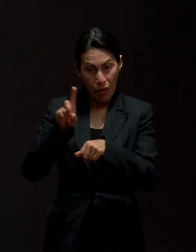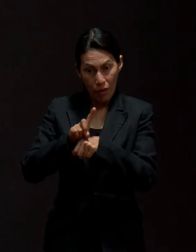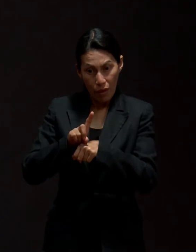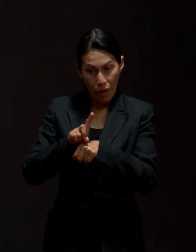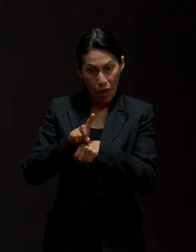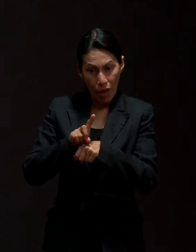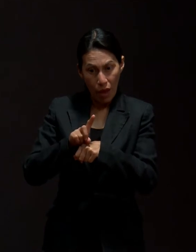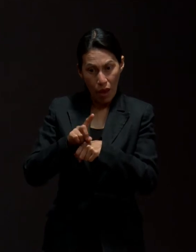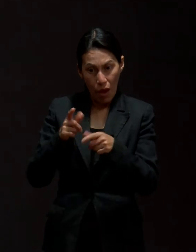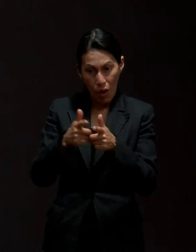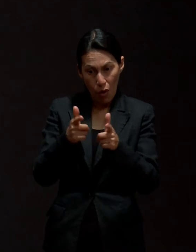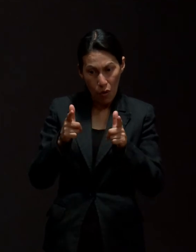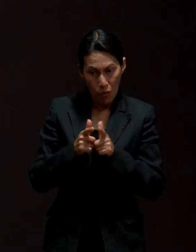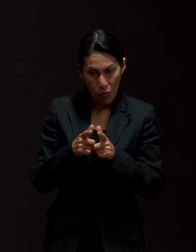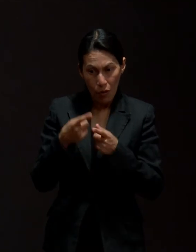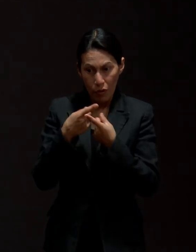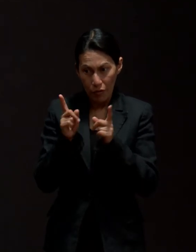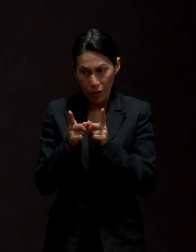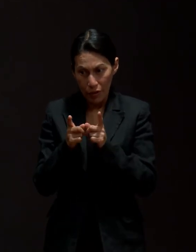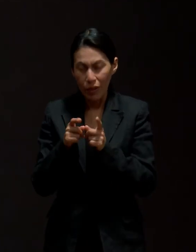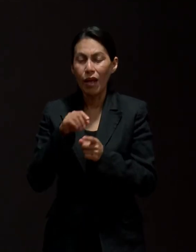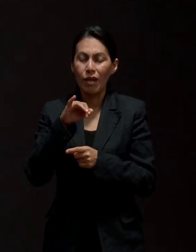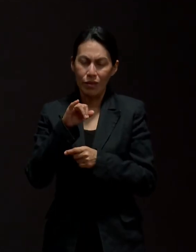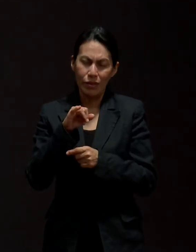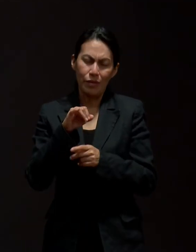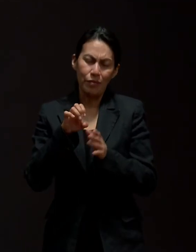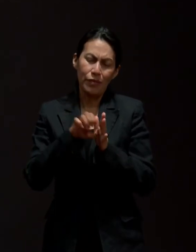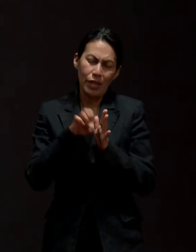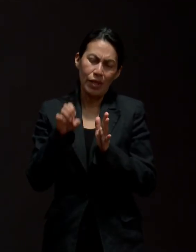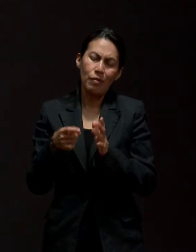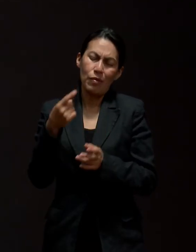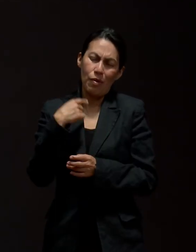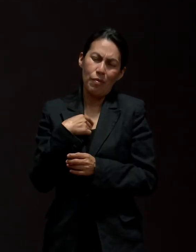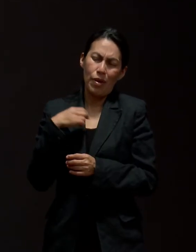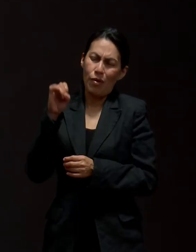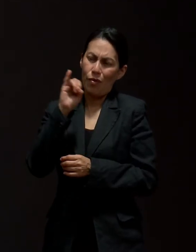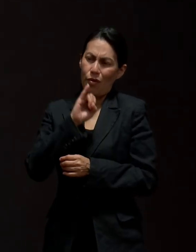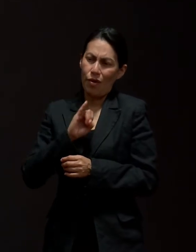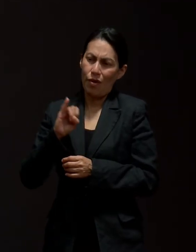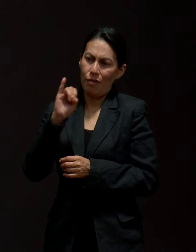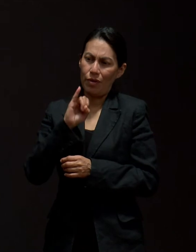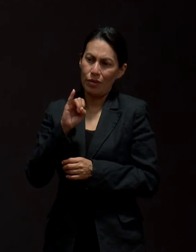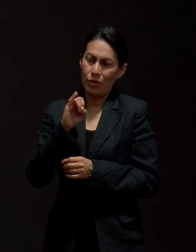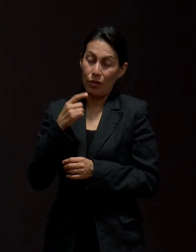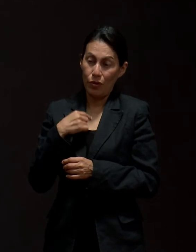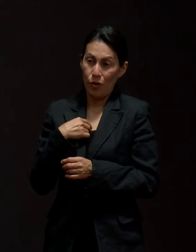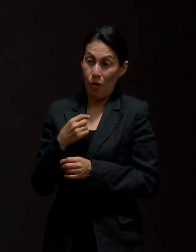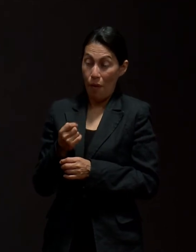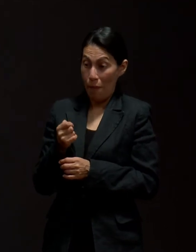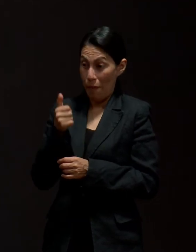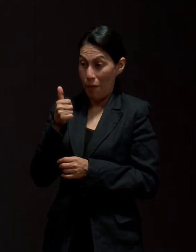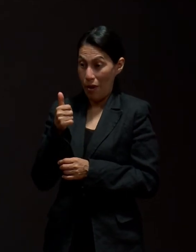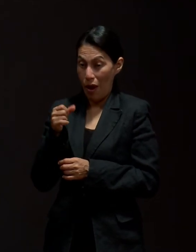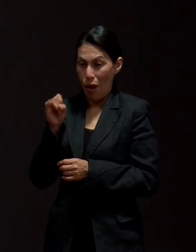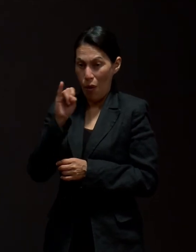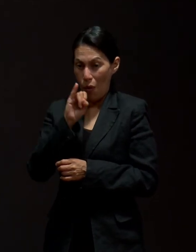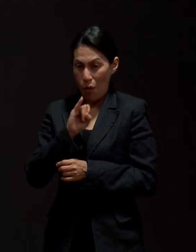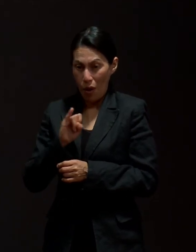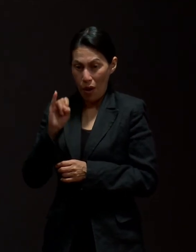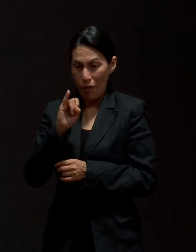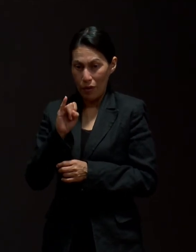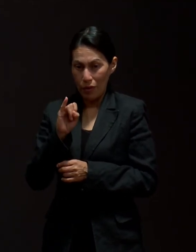grupo en siete y cada día le toca diferente grupo. Sí. Por ejemplo, a mí me tocó el jueves.